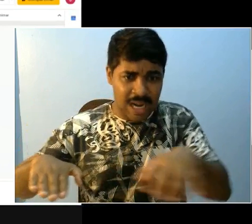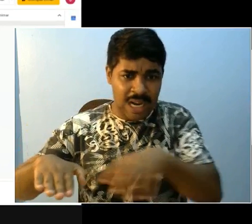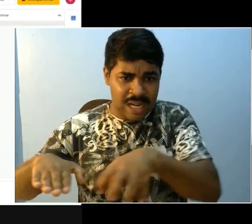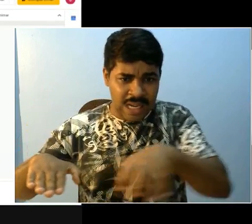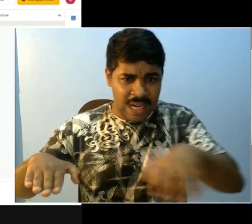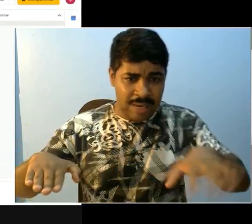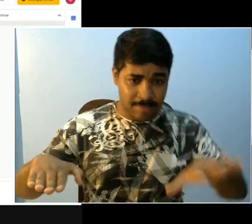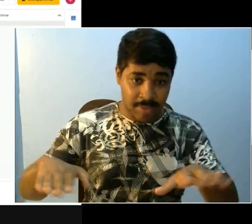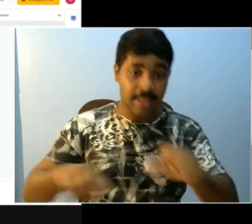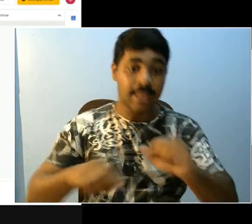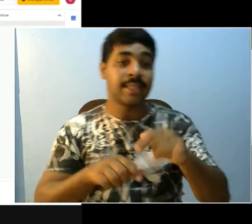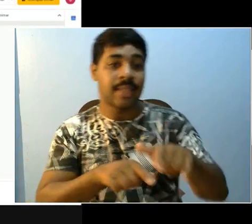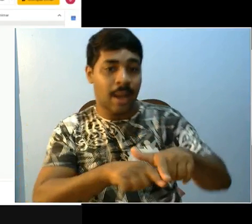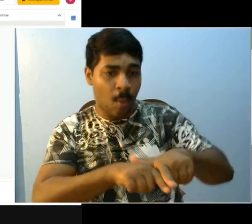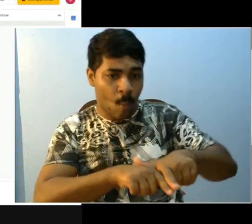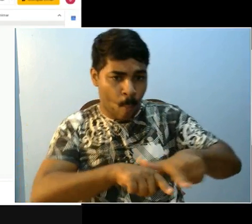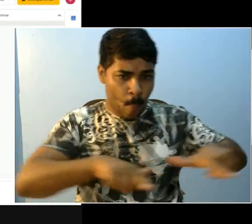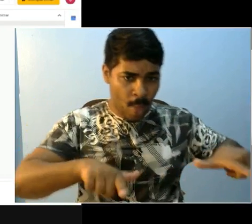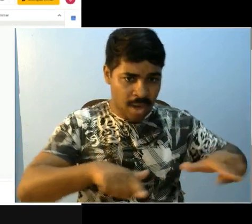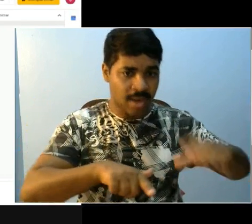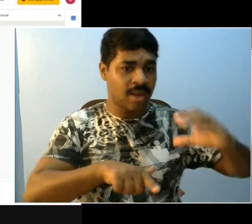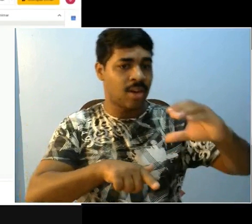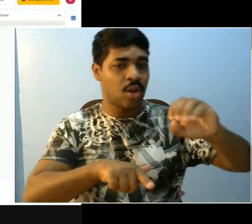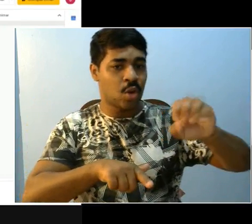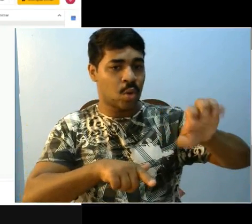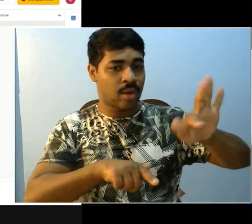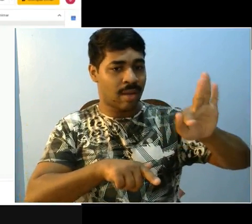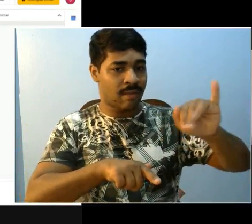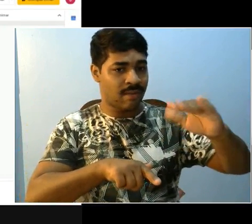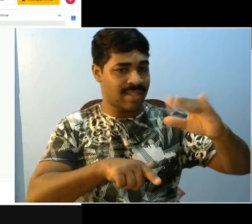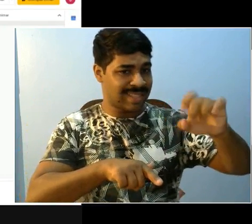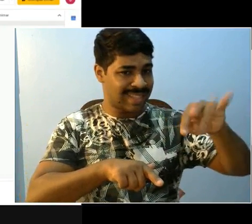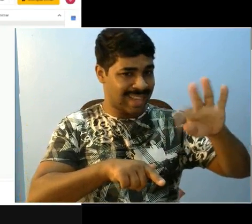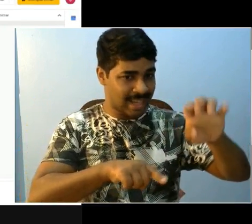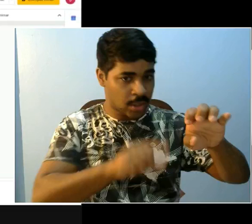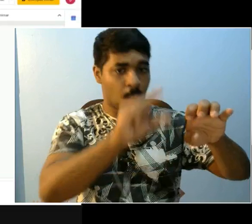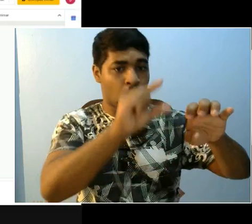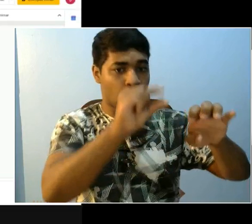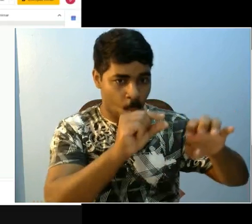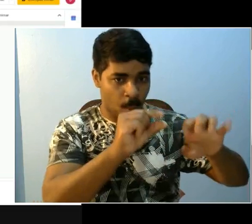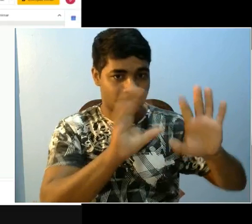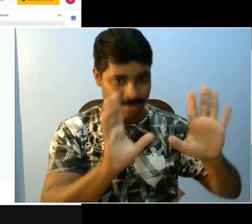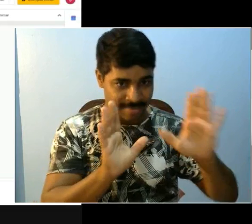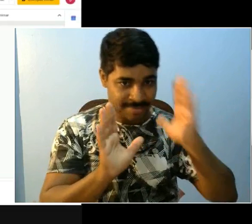superfície irregular? Uma superfície áspera, uma superfície